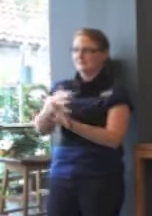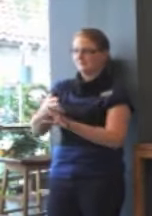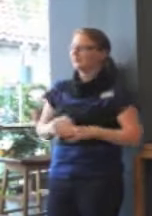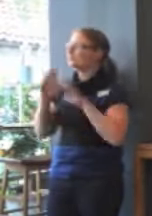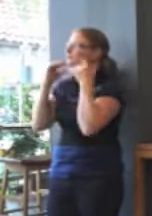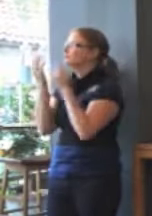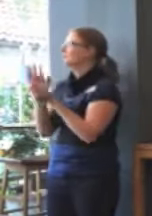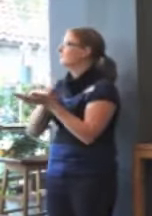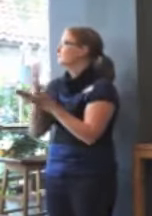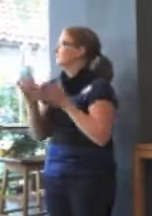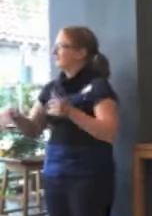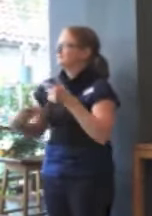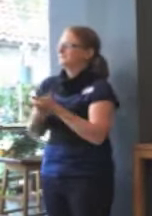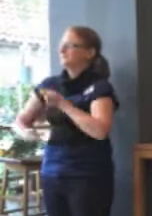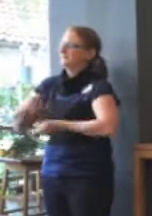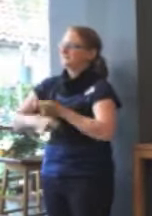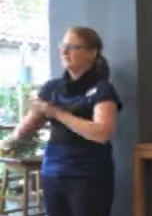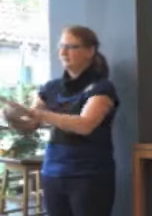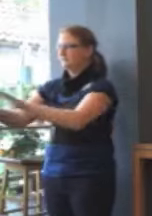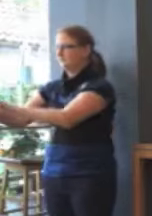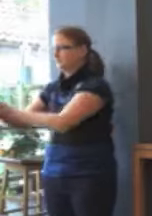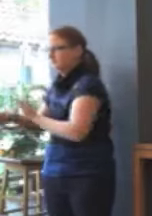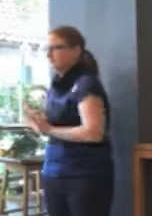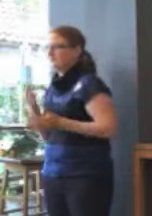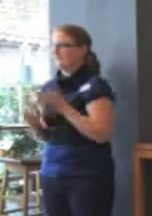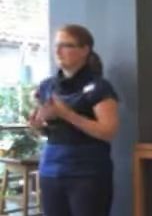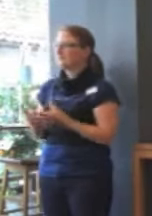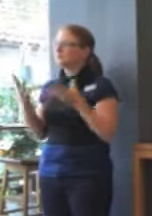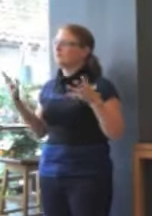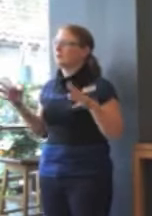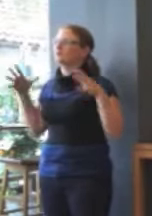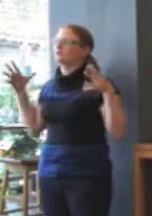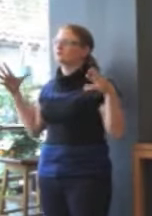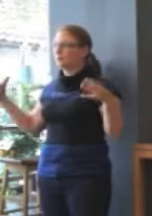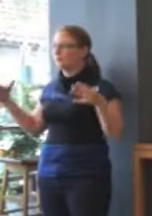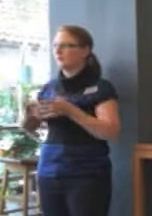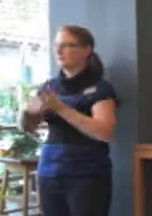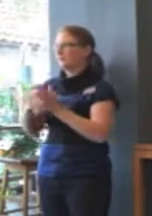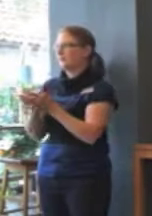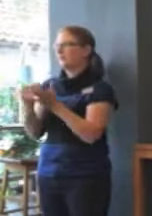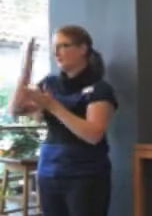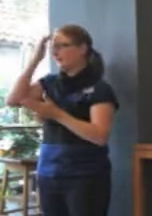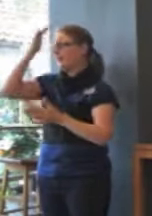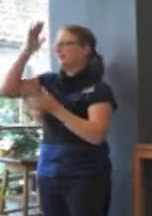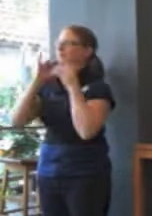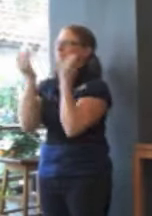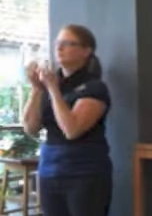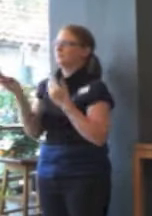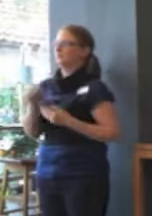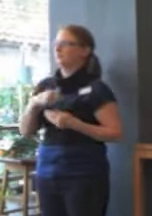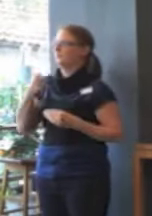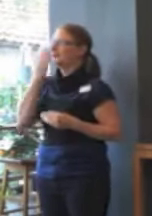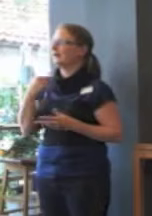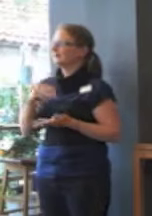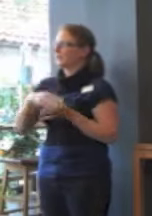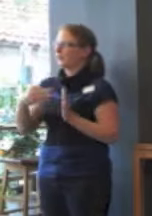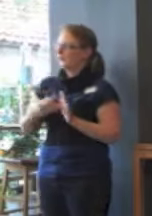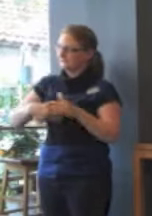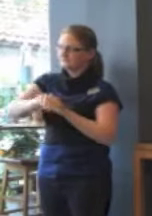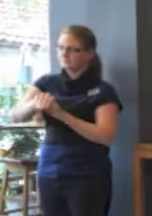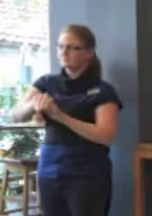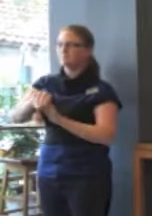har finansierat ett ganska stort antal projekt inom äldreomsorgen. Där vi har kunnat ge projekten då stöd